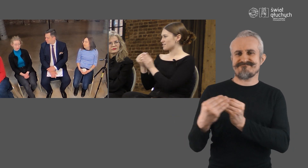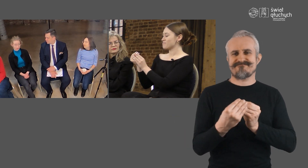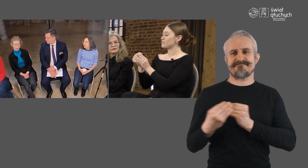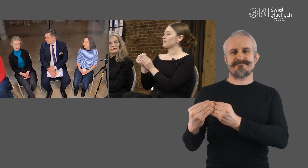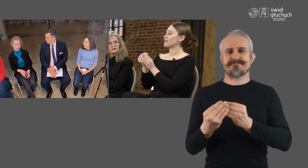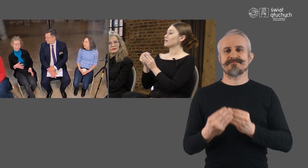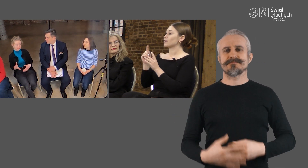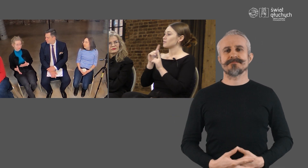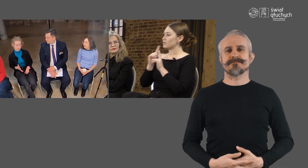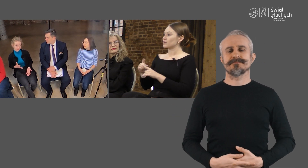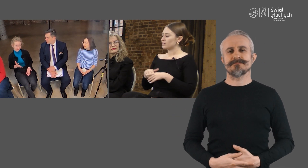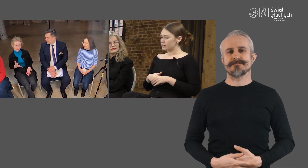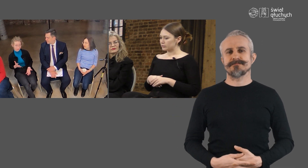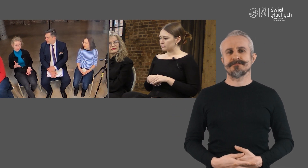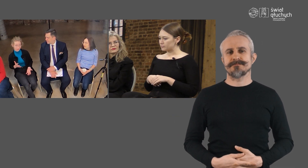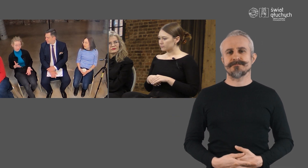tym